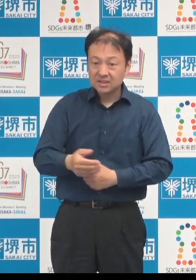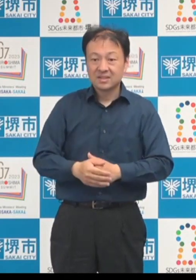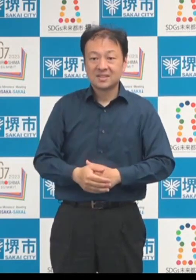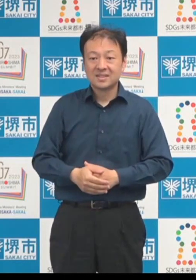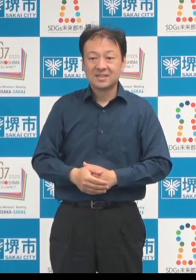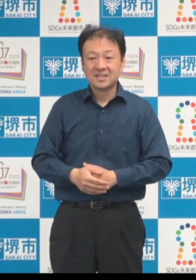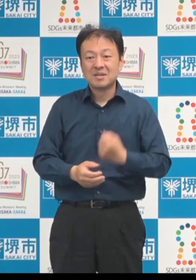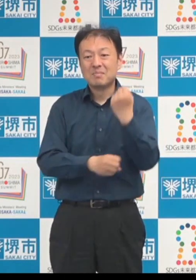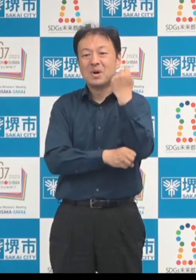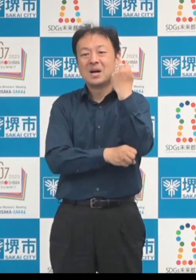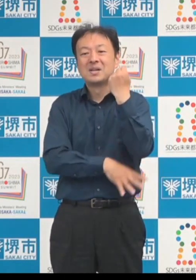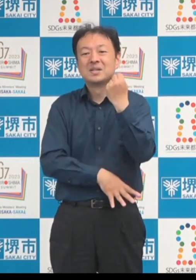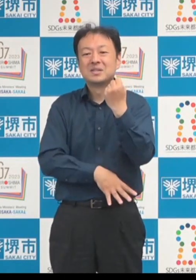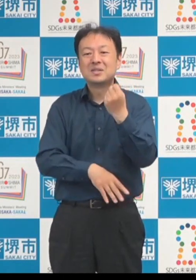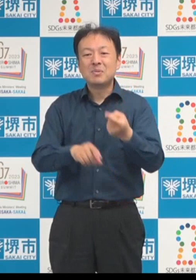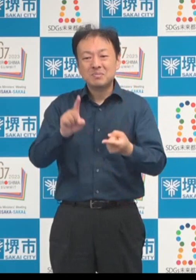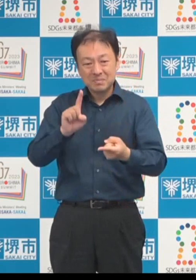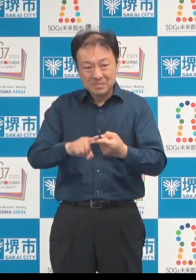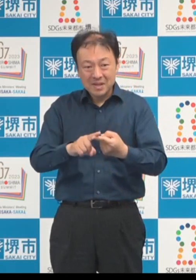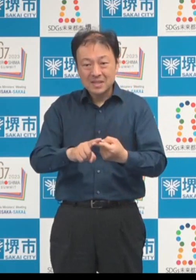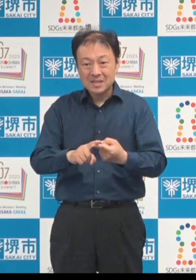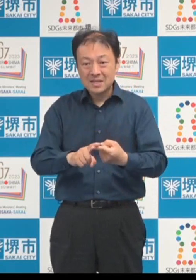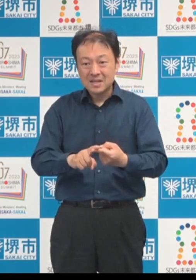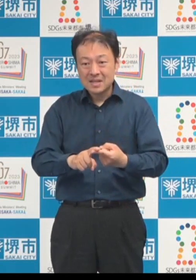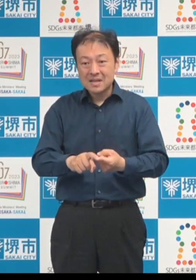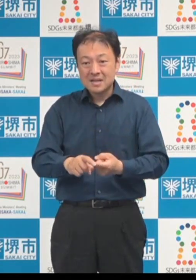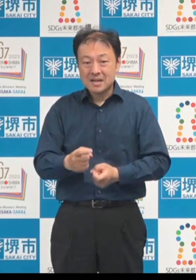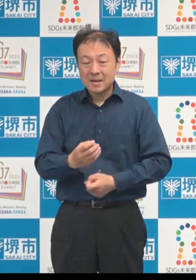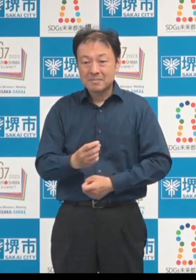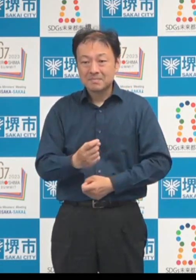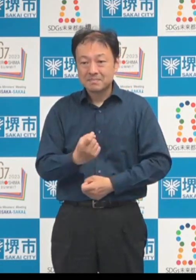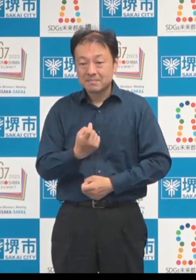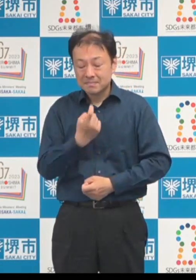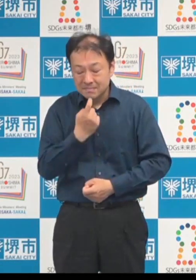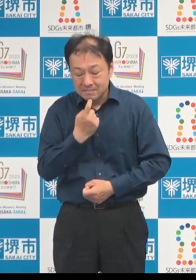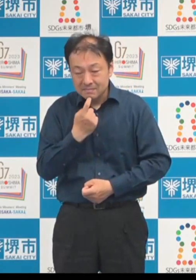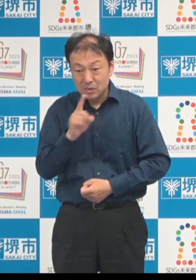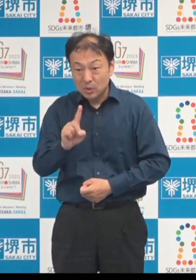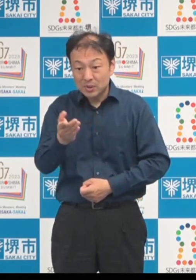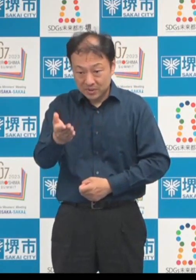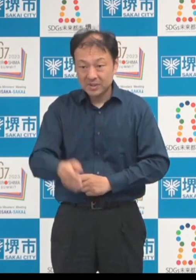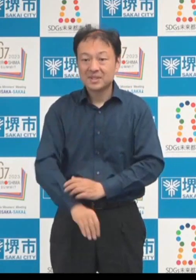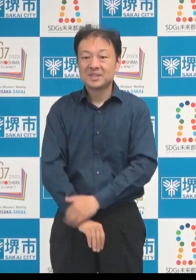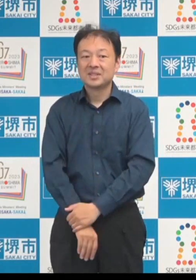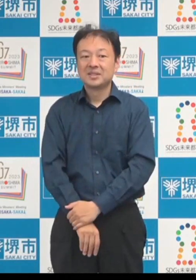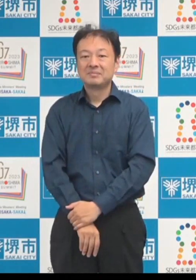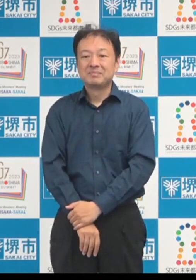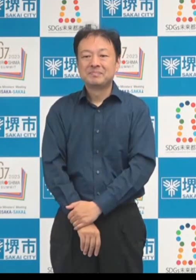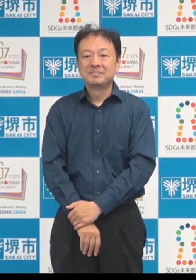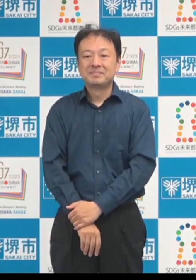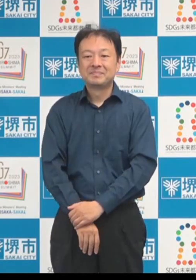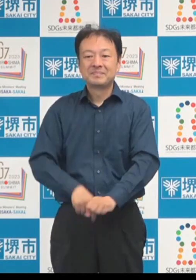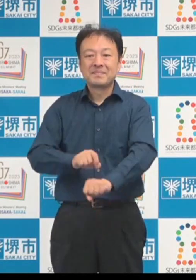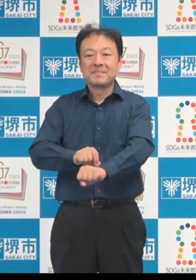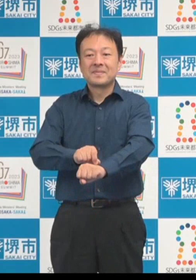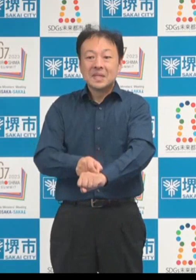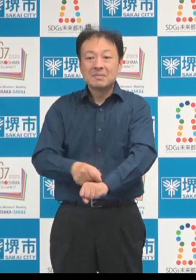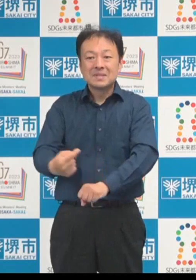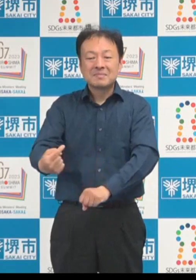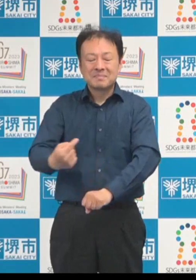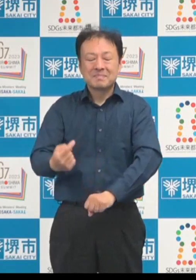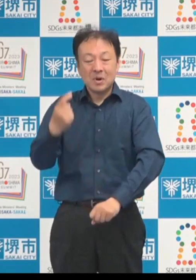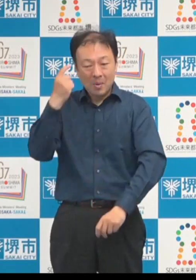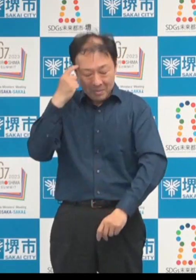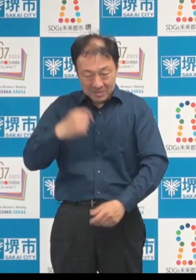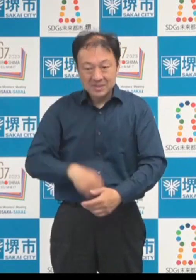て基本的な疑問を持ってるんですが、その点でいかがでしょう。 はい、厳しい指摘だと思いますが、決